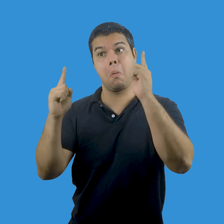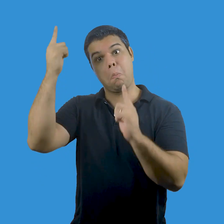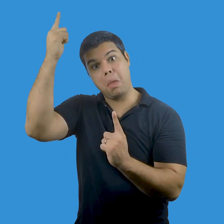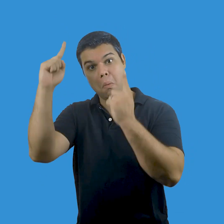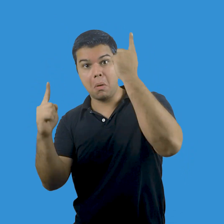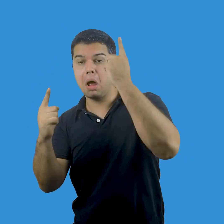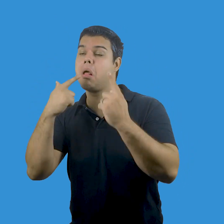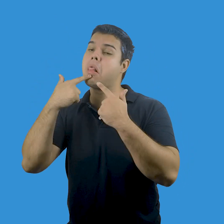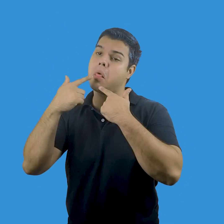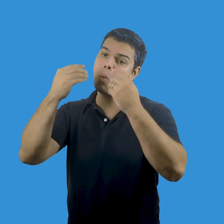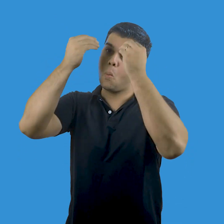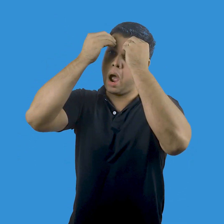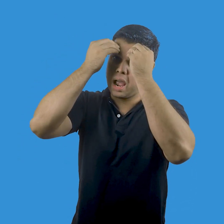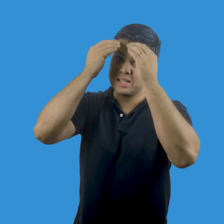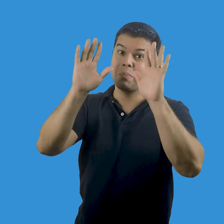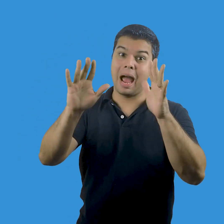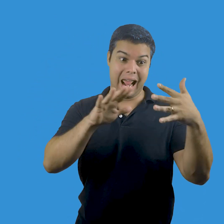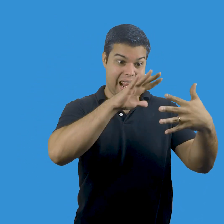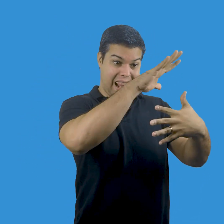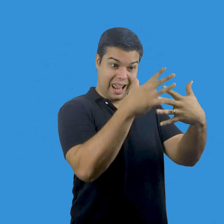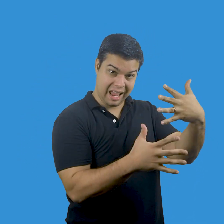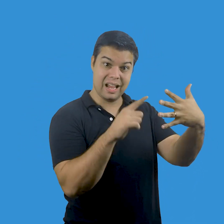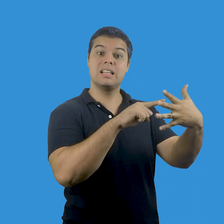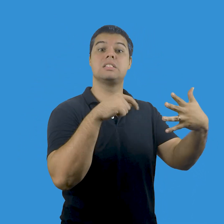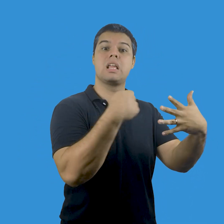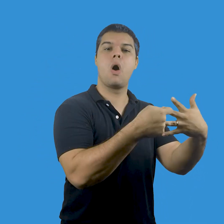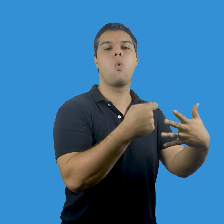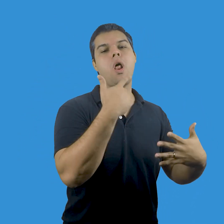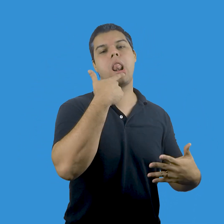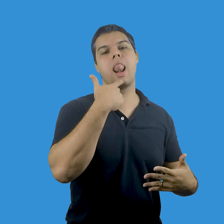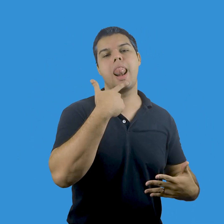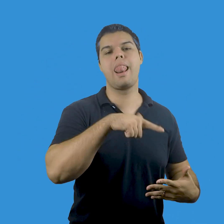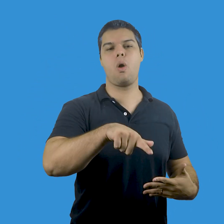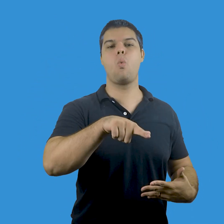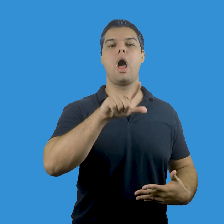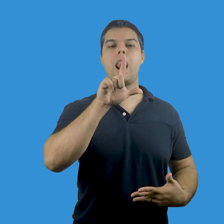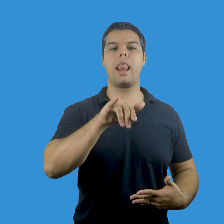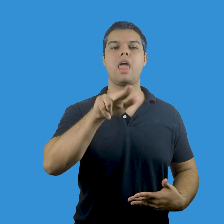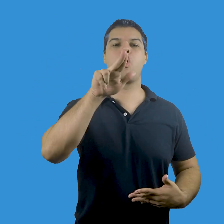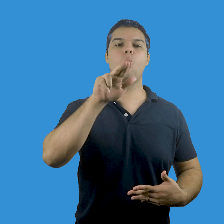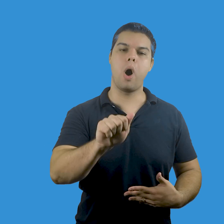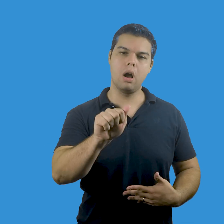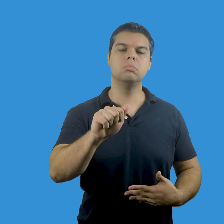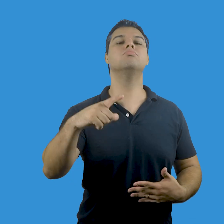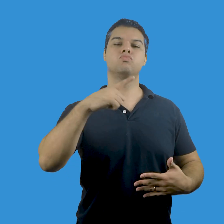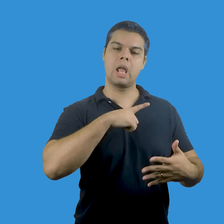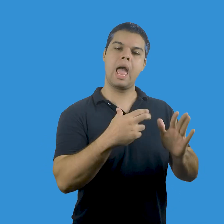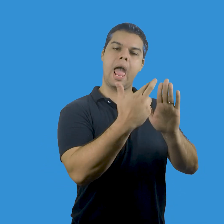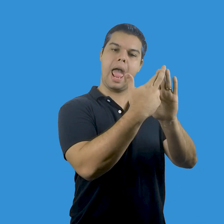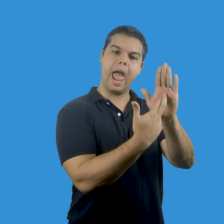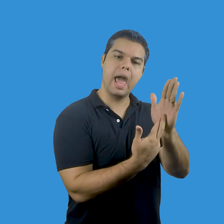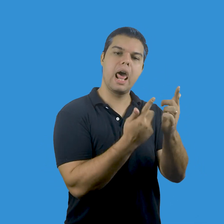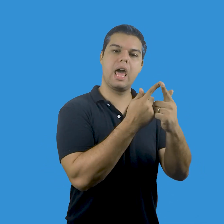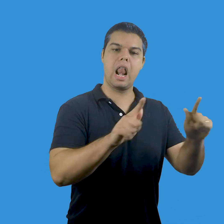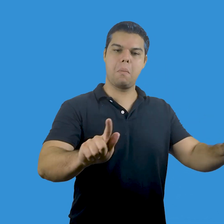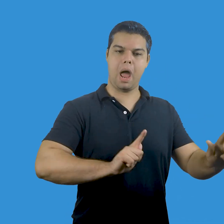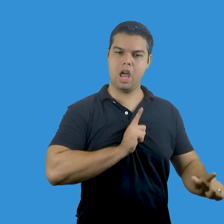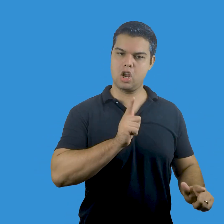Mas Libras, tal qual o português, é uma língua e possui suas próprias regras gramaticais.